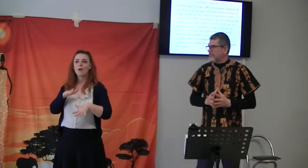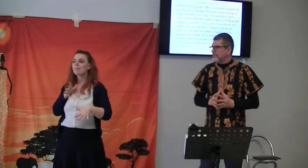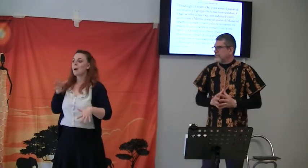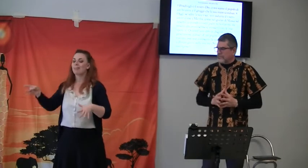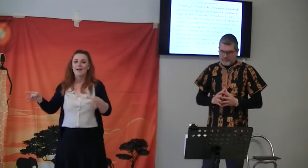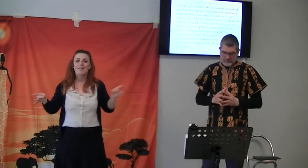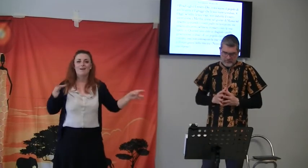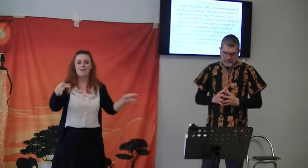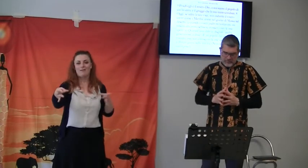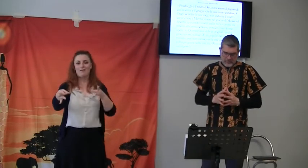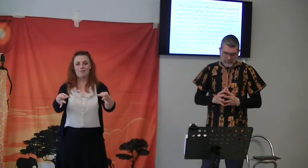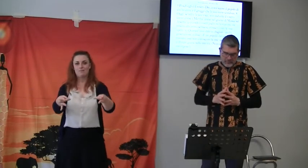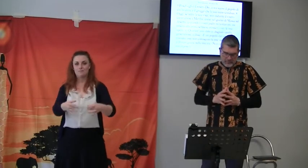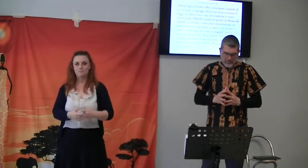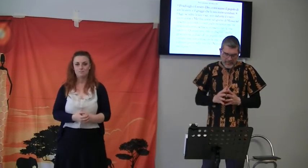noi.